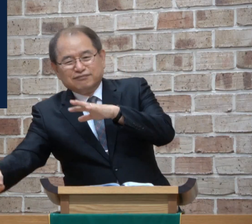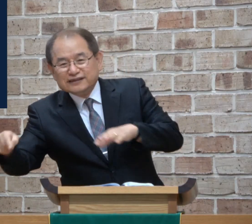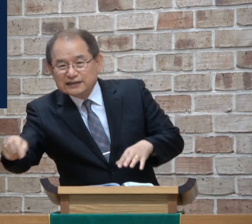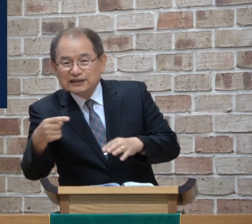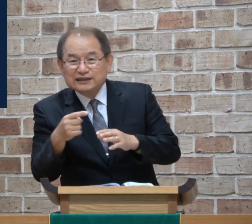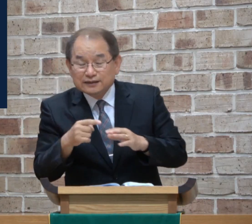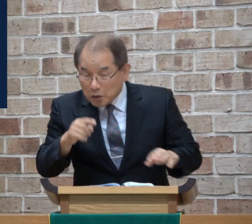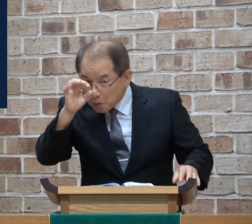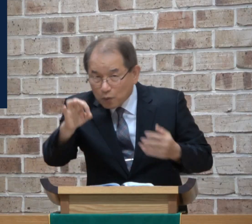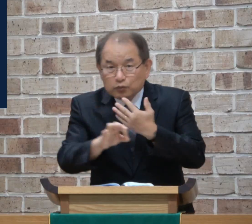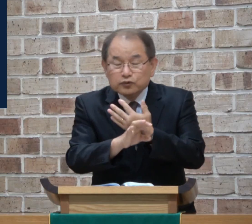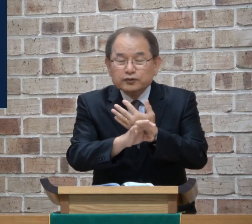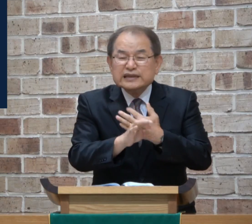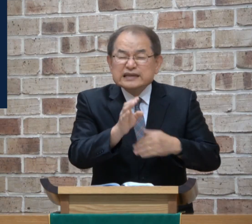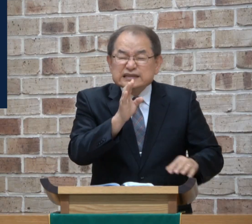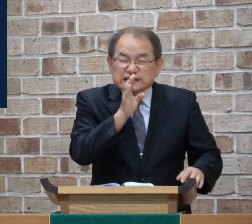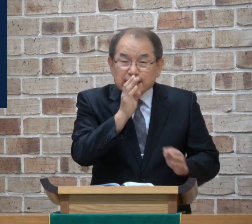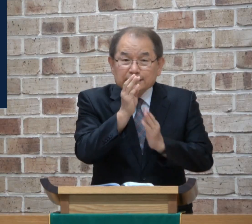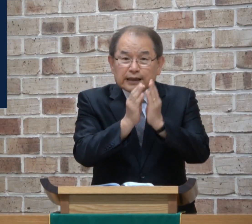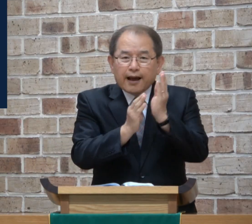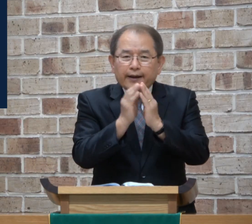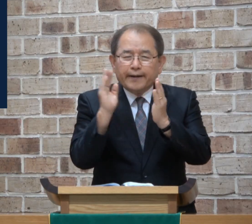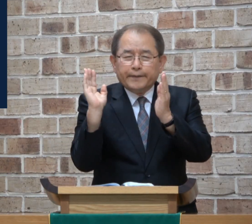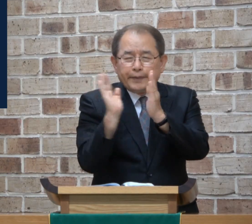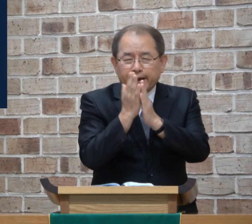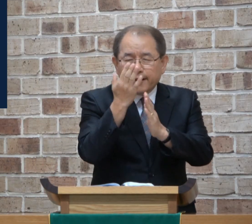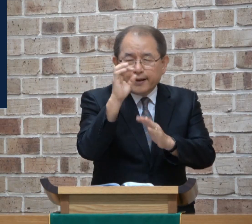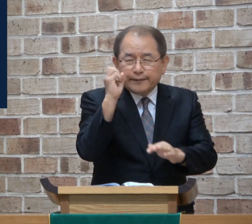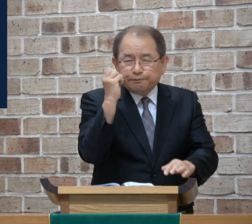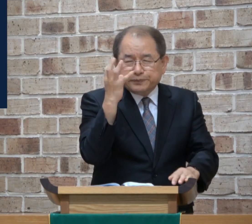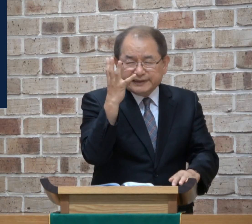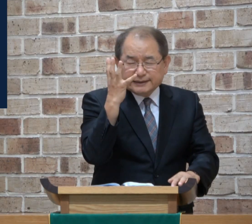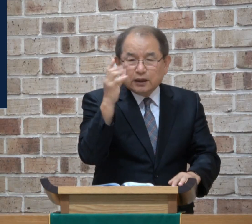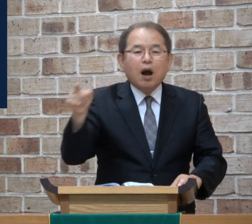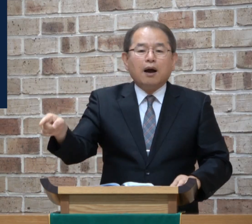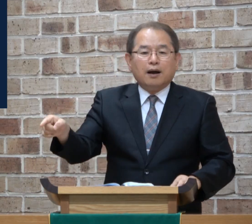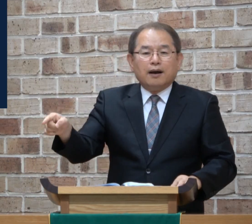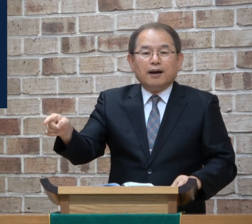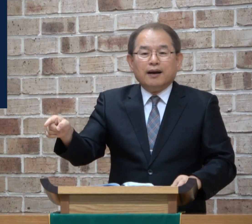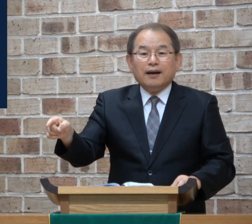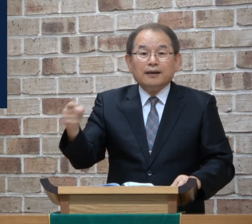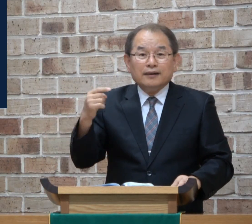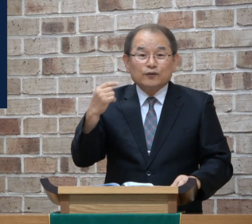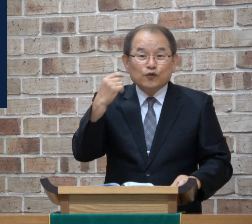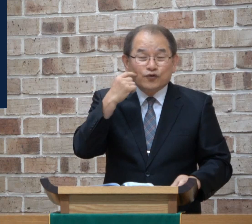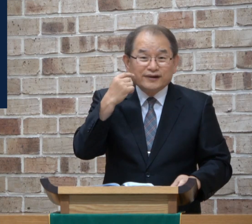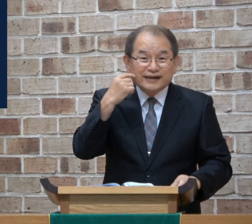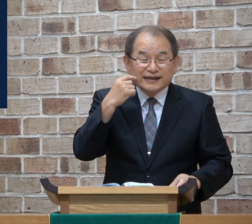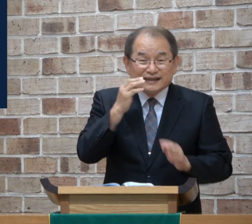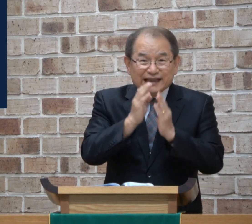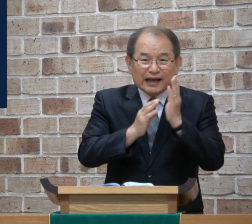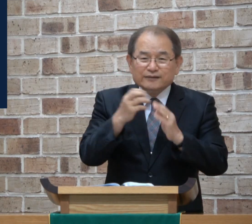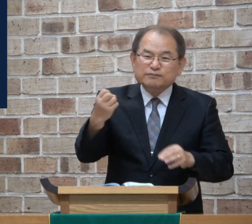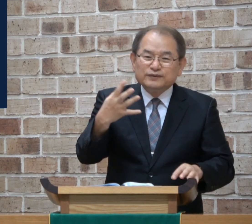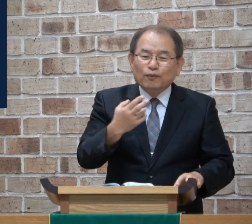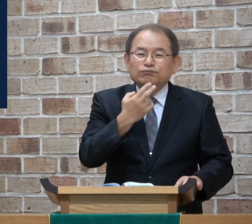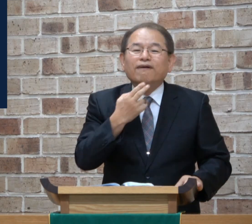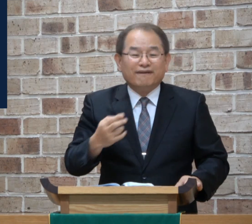그리고 다이버가 들어가서 그 물속에 들어가면 진짜 다이아는 그 물속에서도 엄청난 영롱한 빛을 발하고 있다고 합니다. 그러나